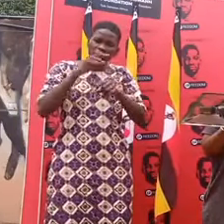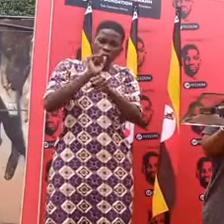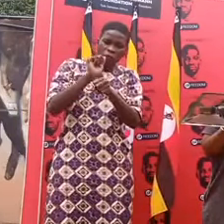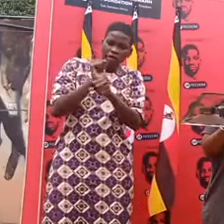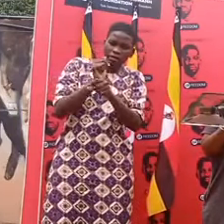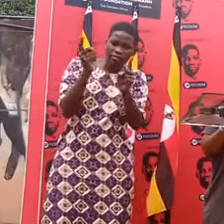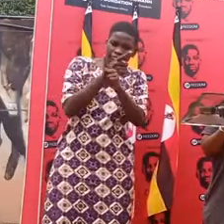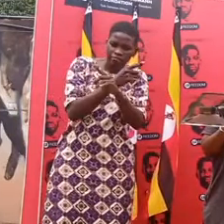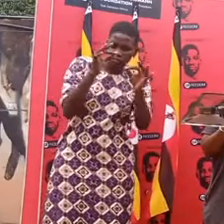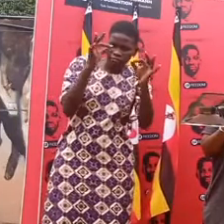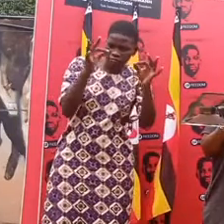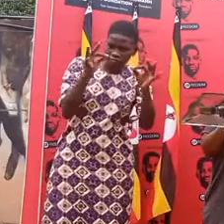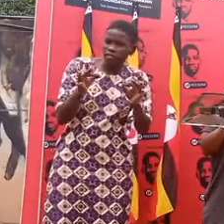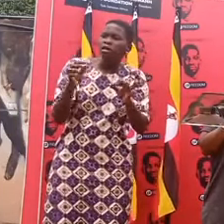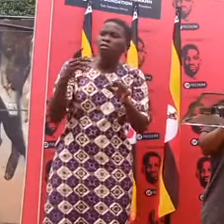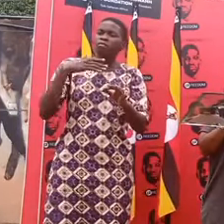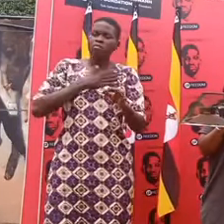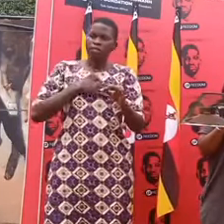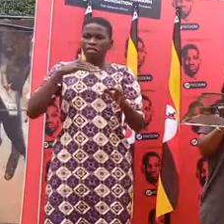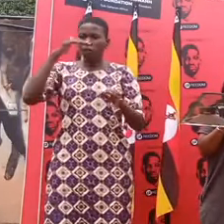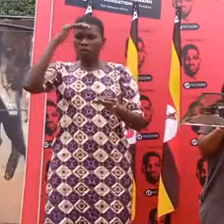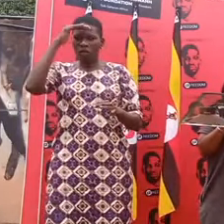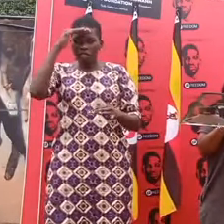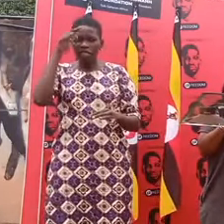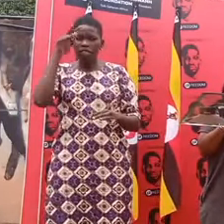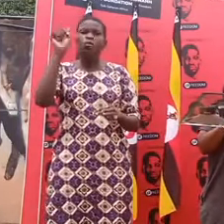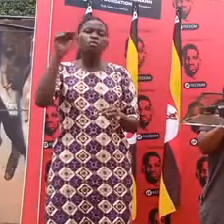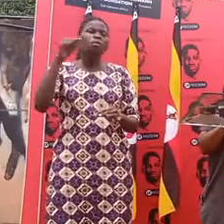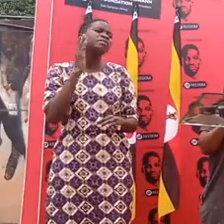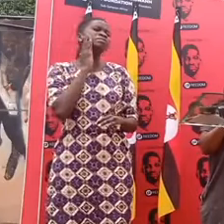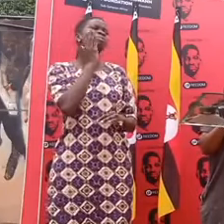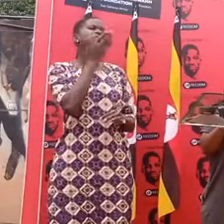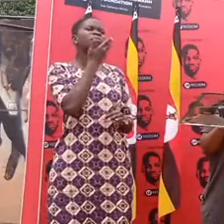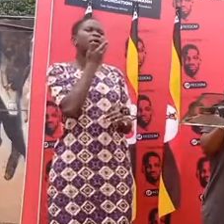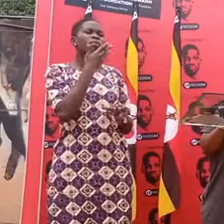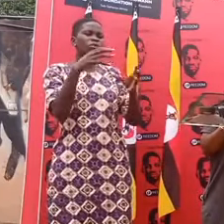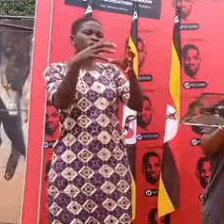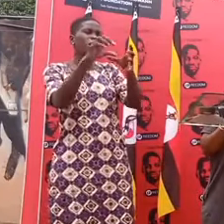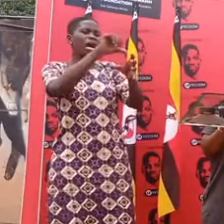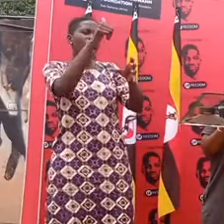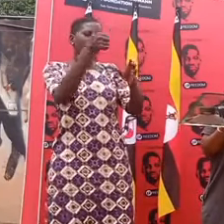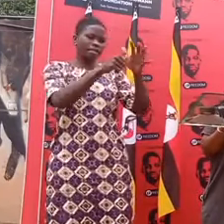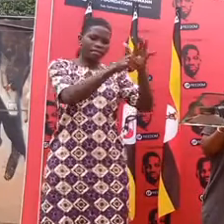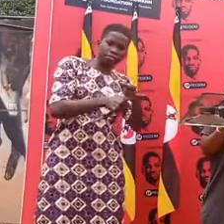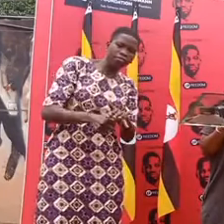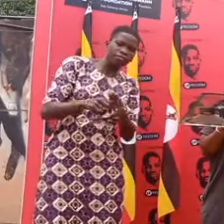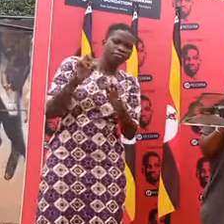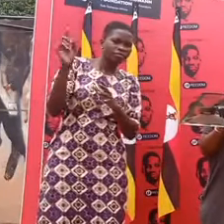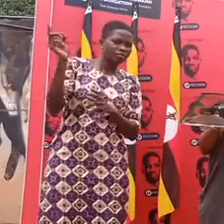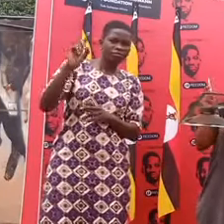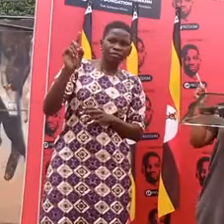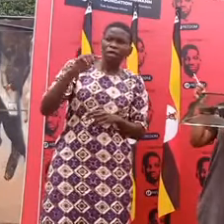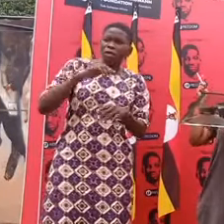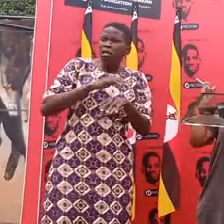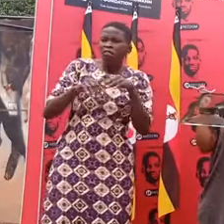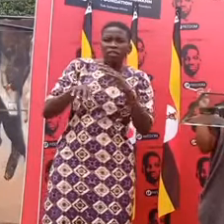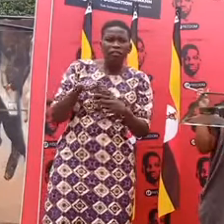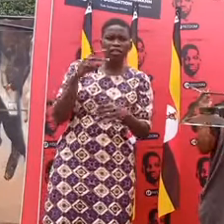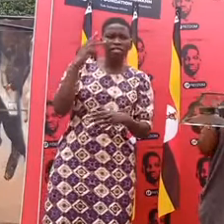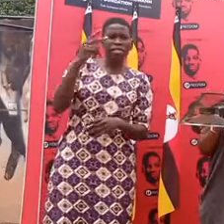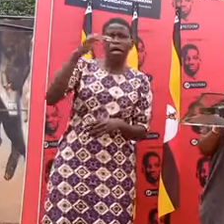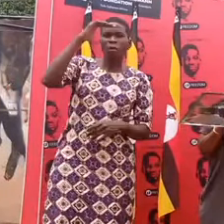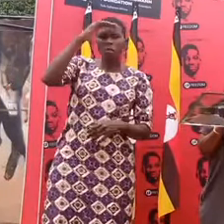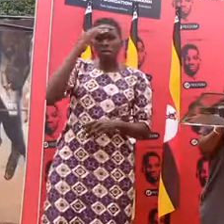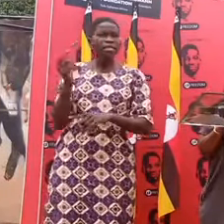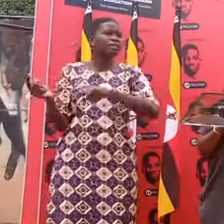lekila wakubela bache kubira. Nabakole mili mjayo. Etunala wayo polisi wevayo. Kulumba chiteme